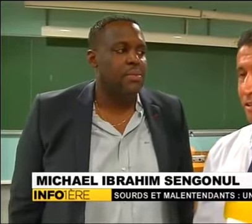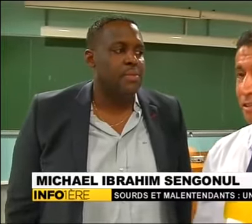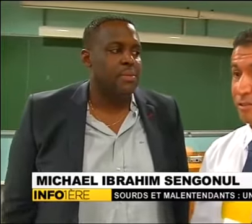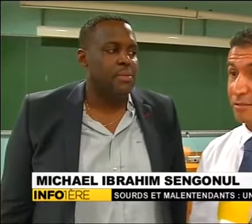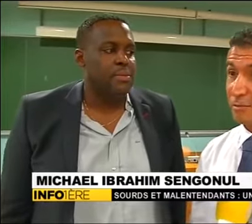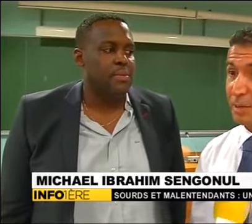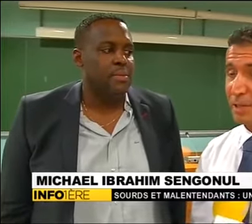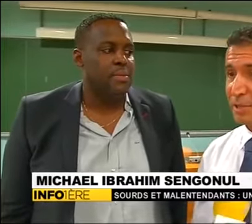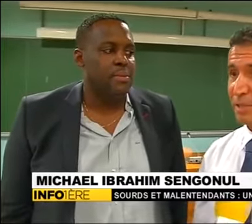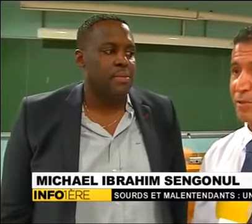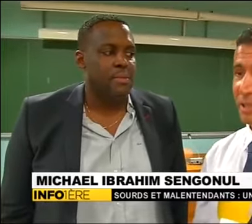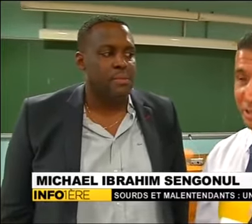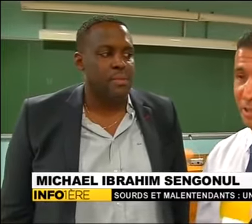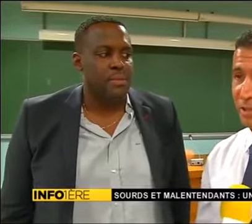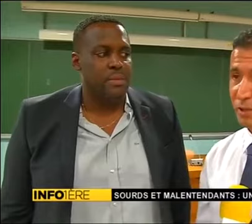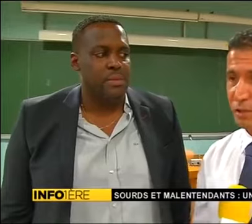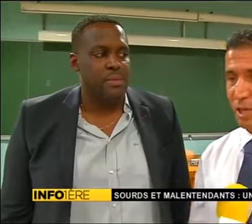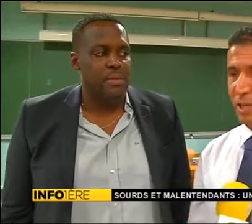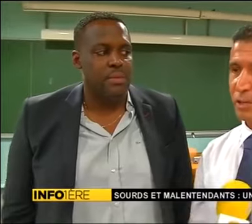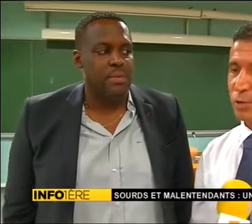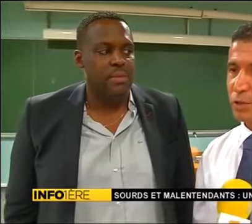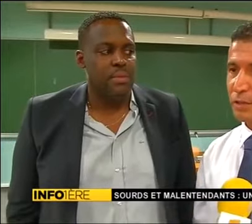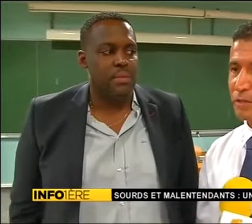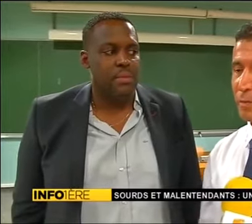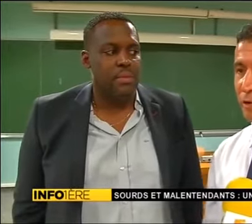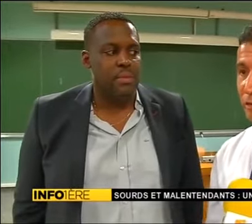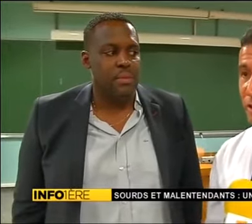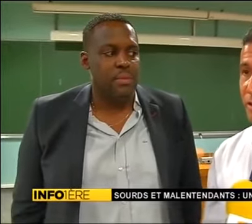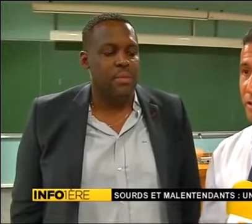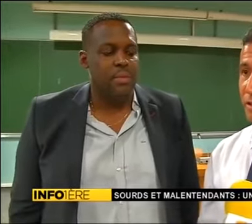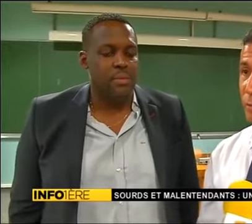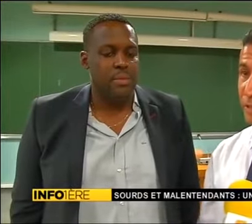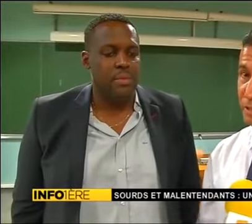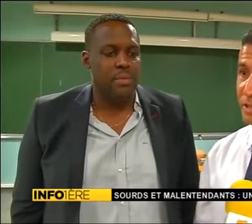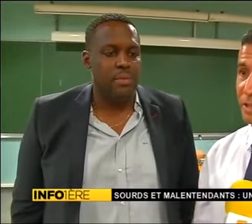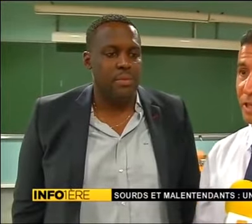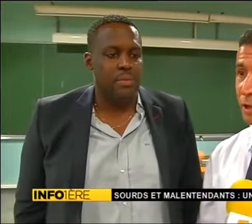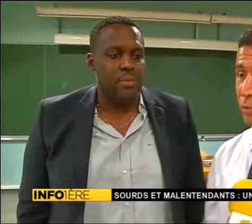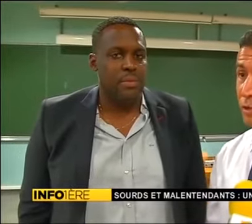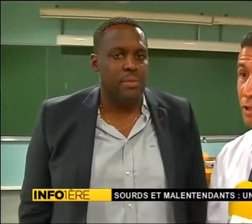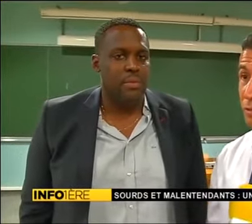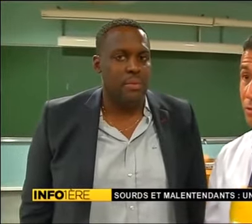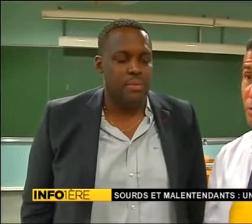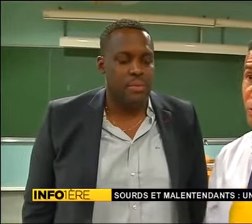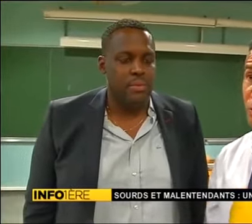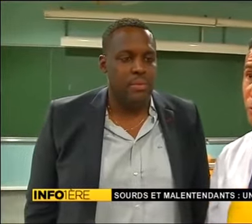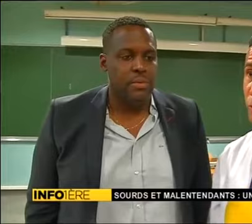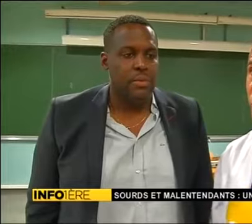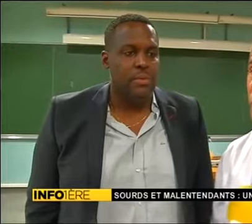et dont la présentation est très stressante. Et surtout, j'avais vraiment envie de présenter ça à la communauté sourde de Guadeloupe pour que ça